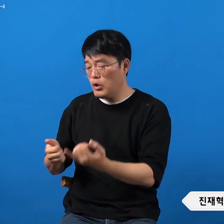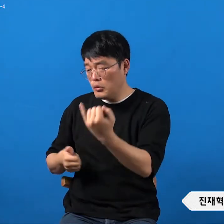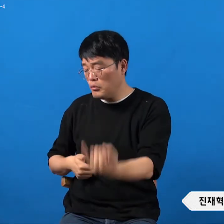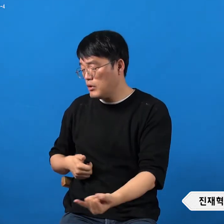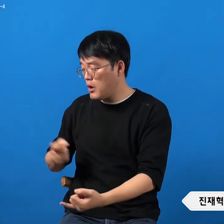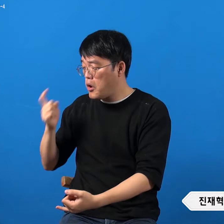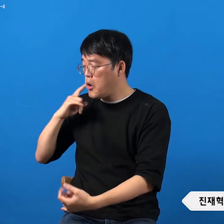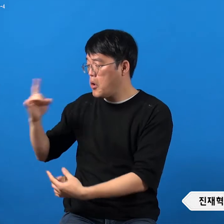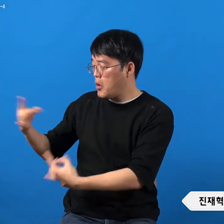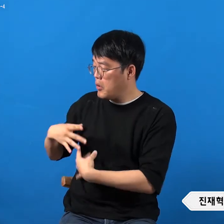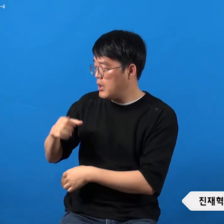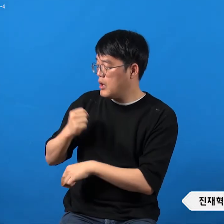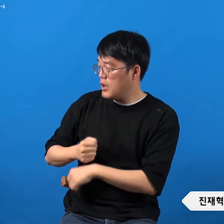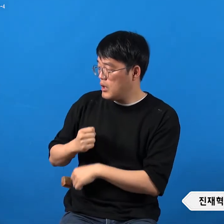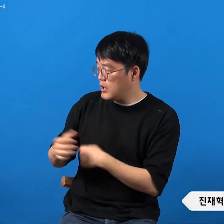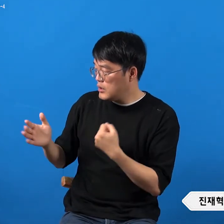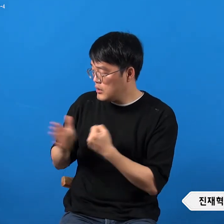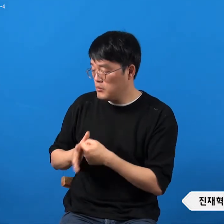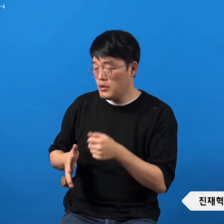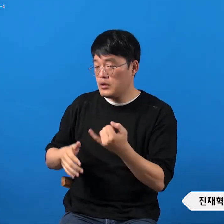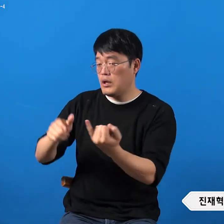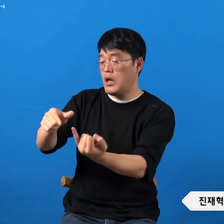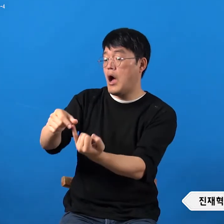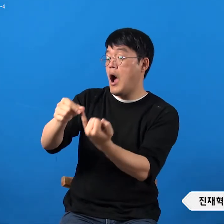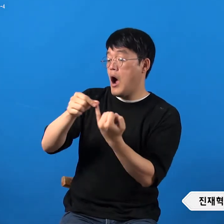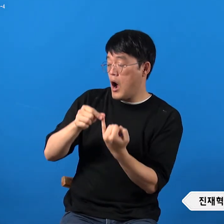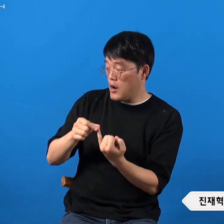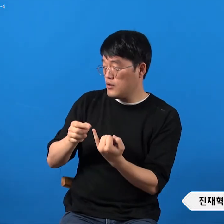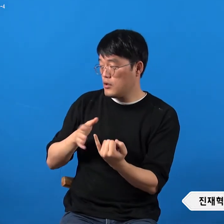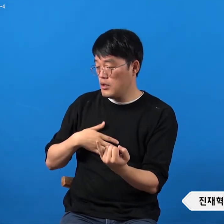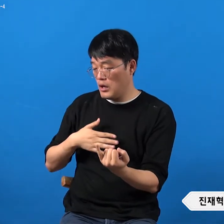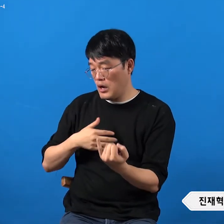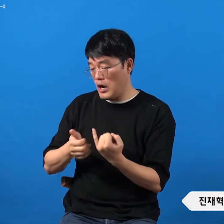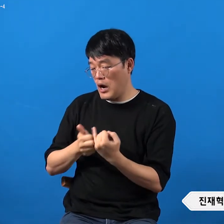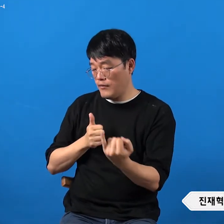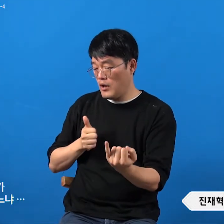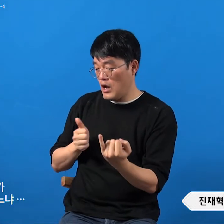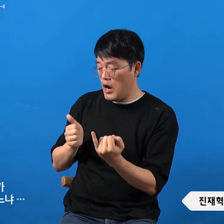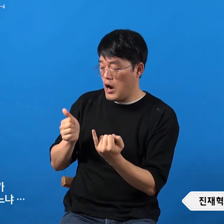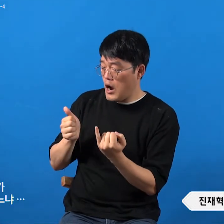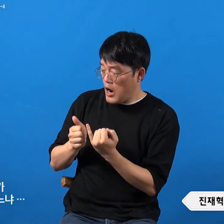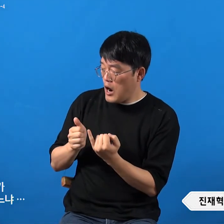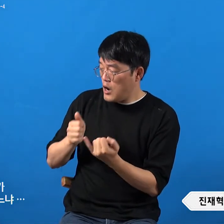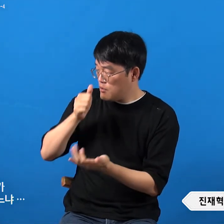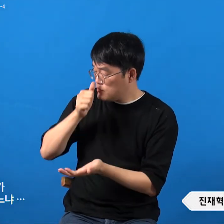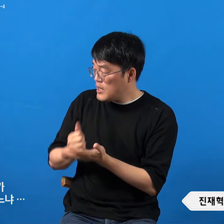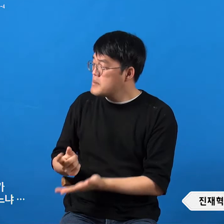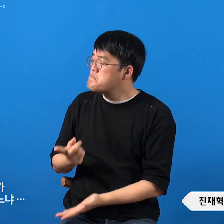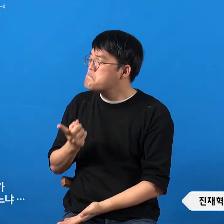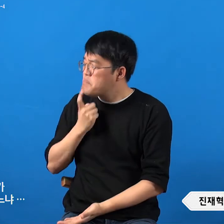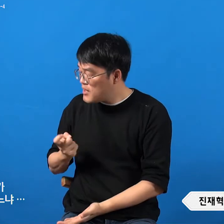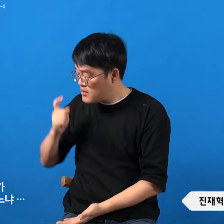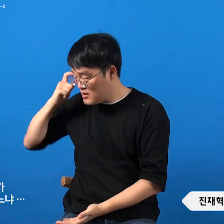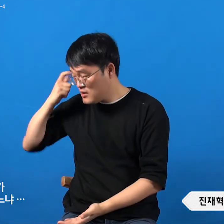어찌 그를 누이라 하며 내가 그를 데려다가 아내를 삼게 하겠느냐라고 이야기하며